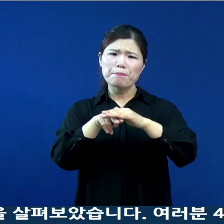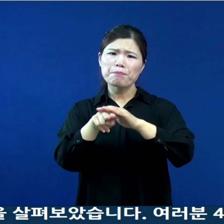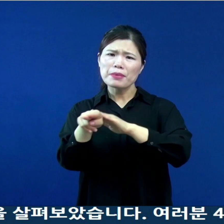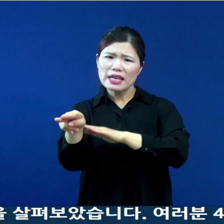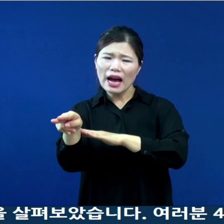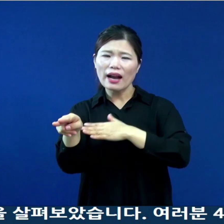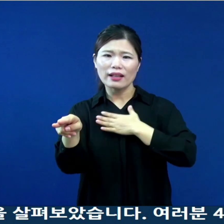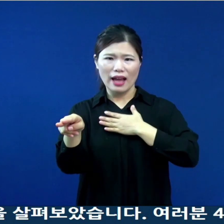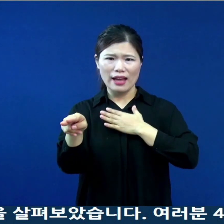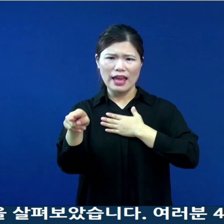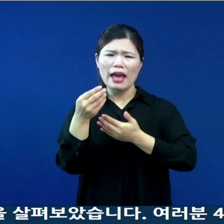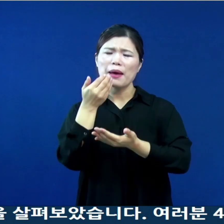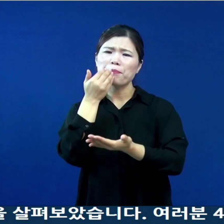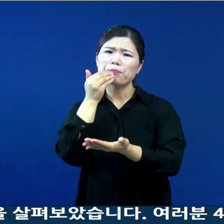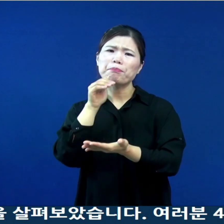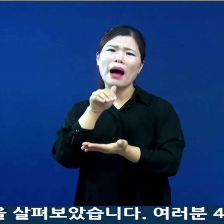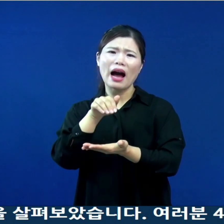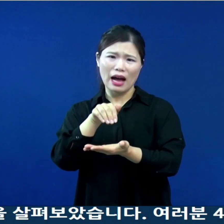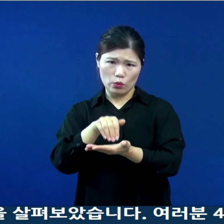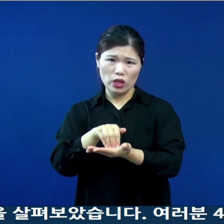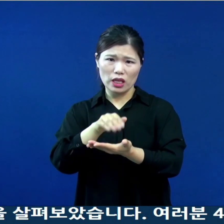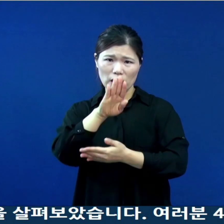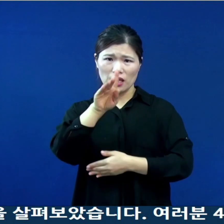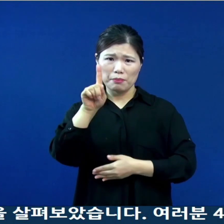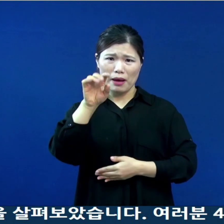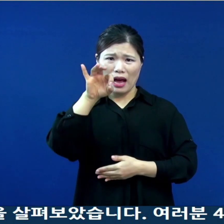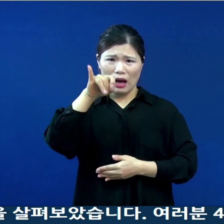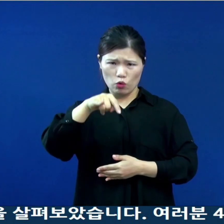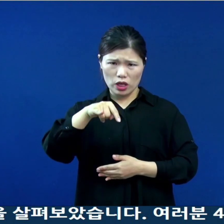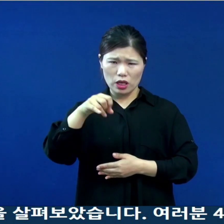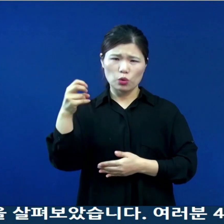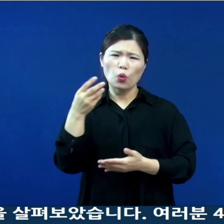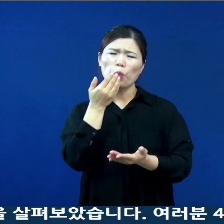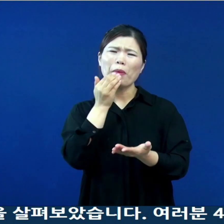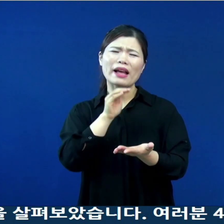나의 바위라, 반석이라,